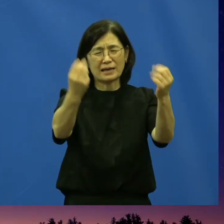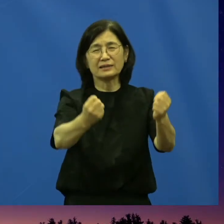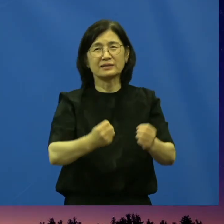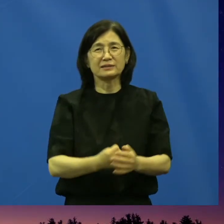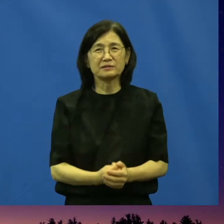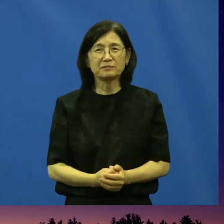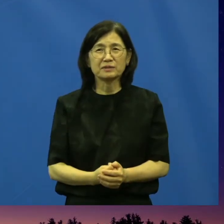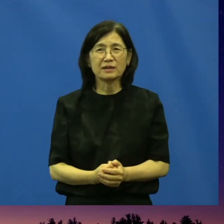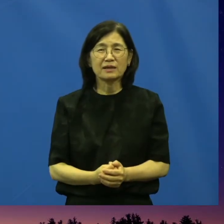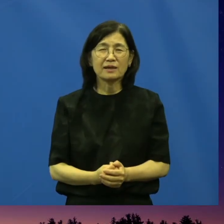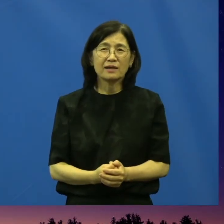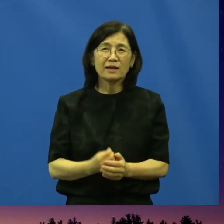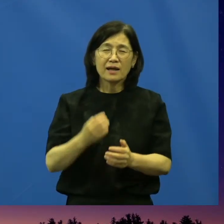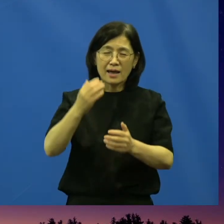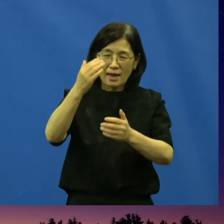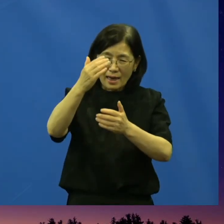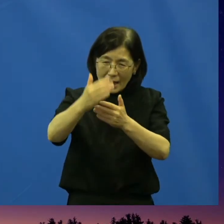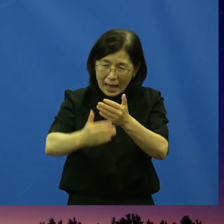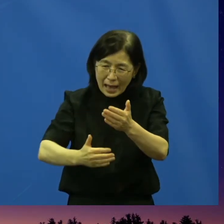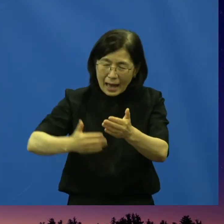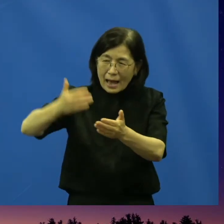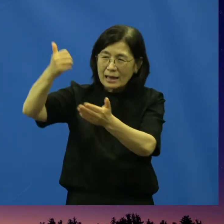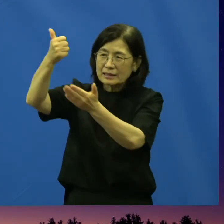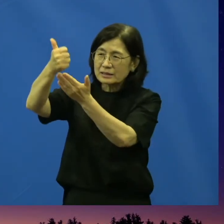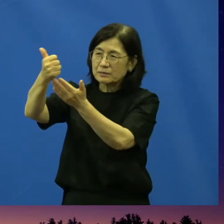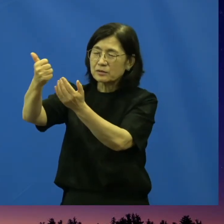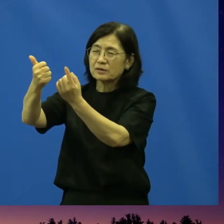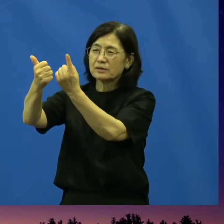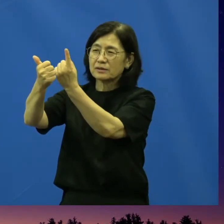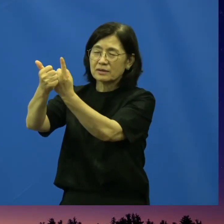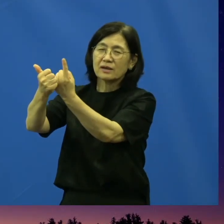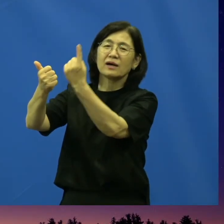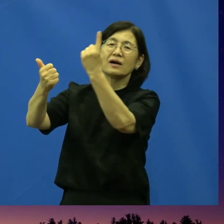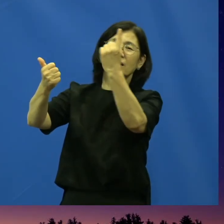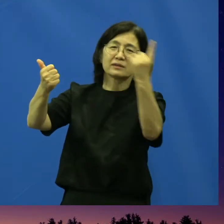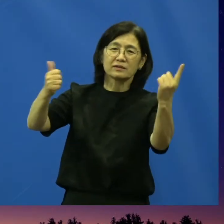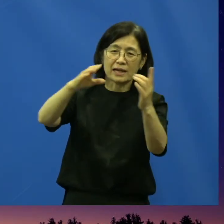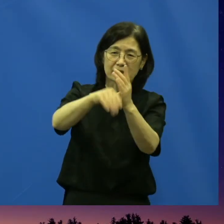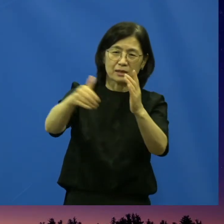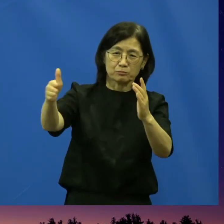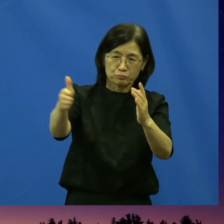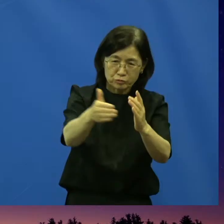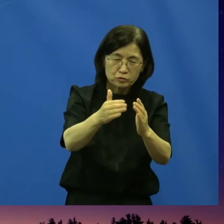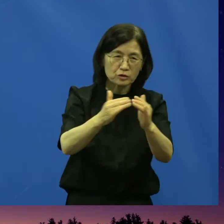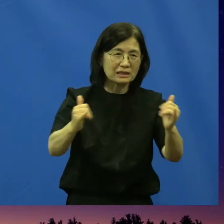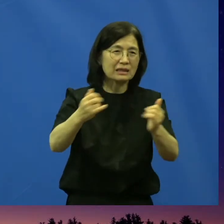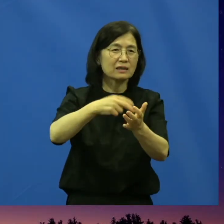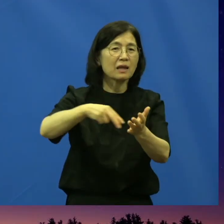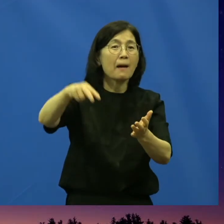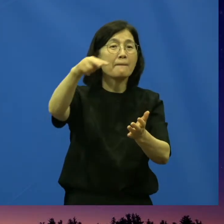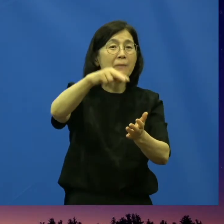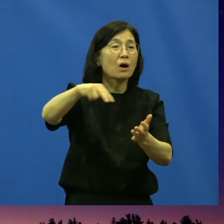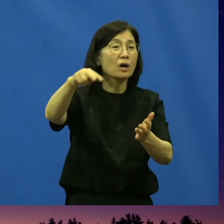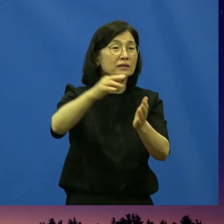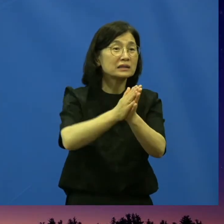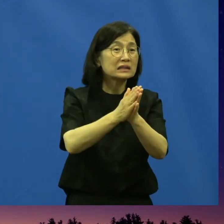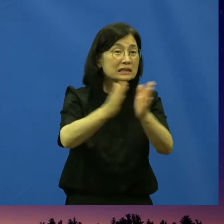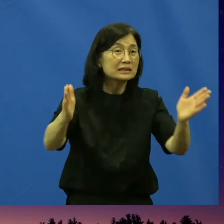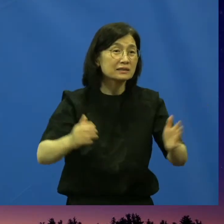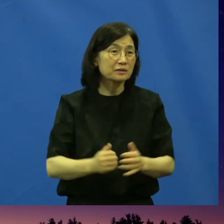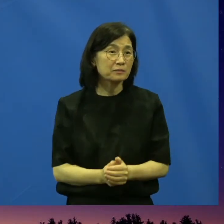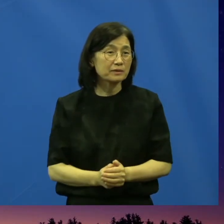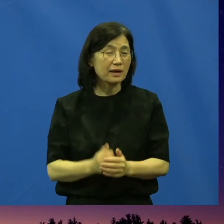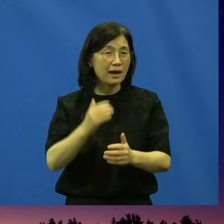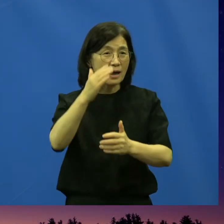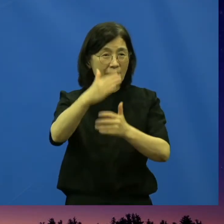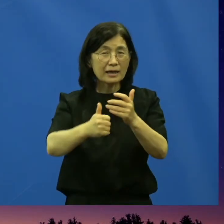시작되죠? 하나님의 품을 떠난 순간부터 인간의 삶은 방황해요. 그러니까 여러분 하나님을 믿지 않고 하나님